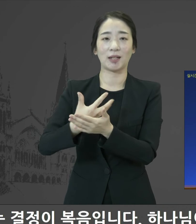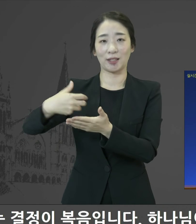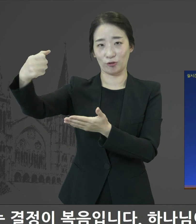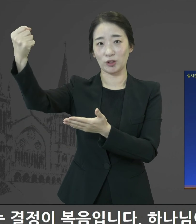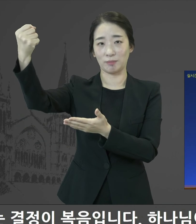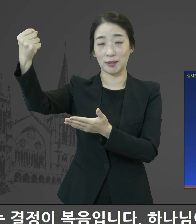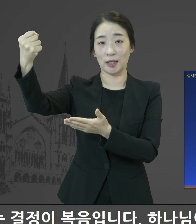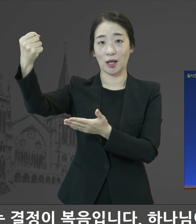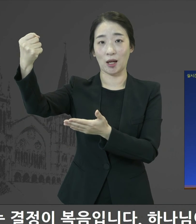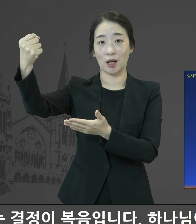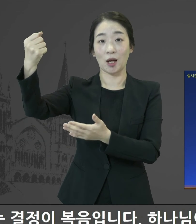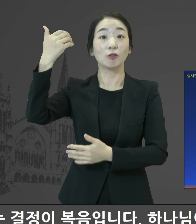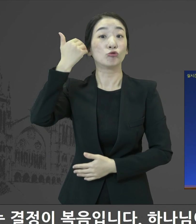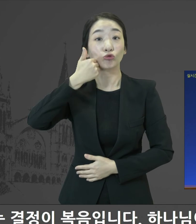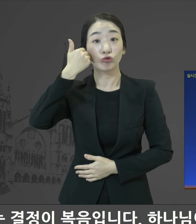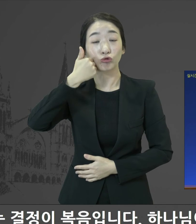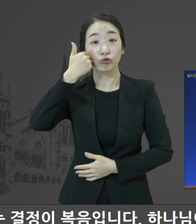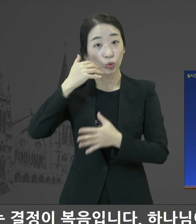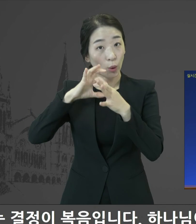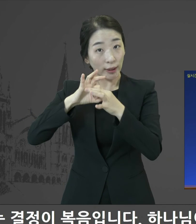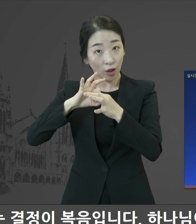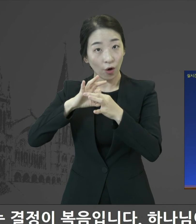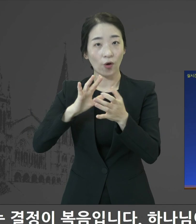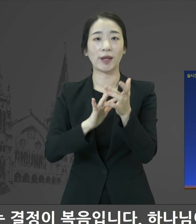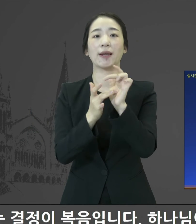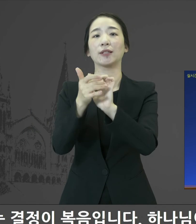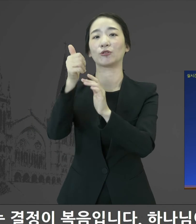누구 때문에? 예수님 때문에.